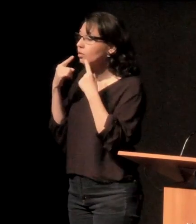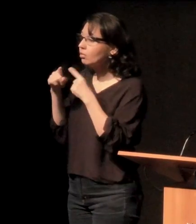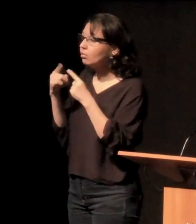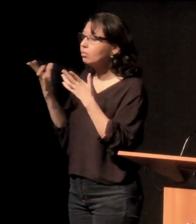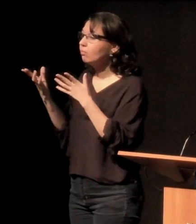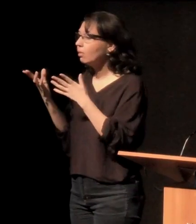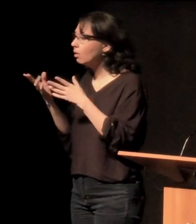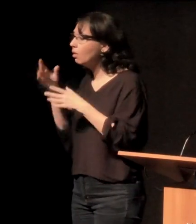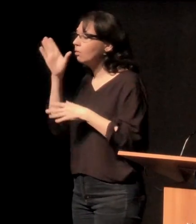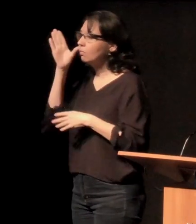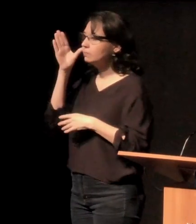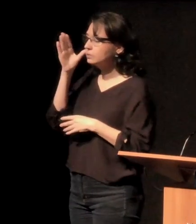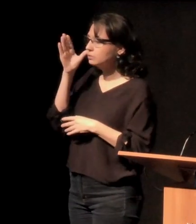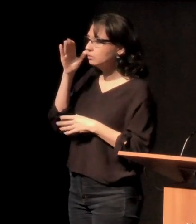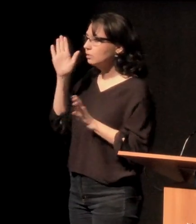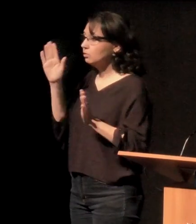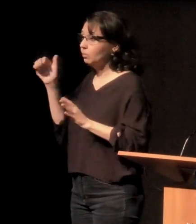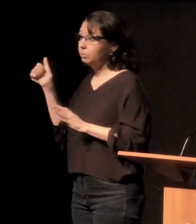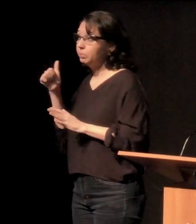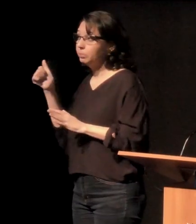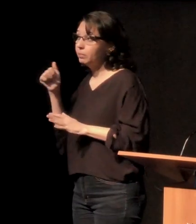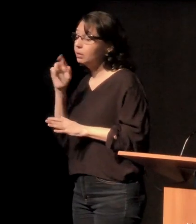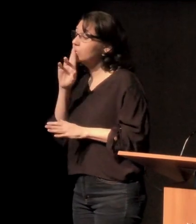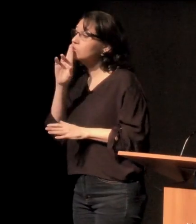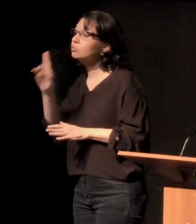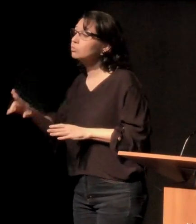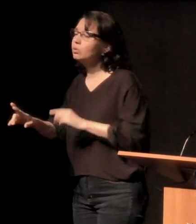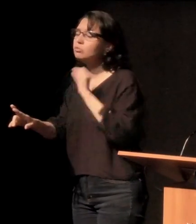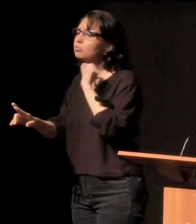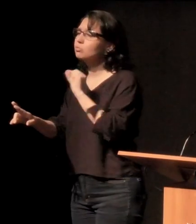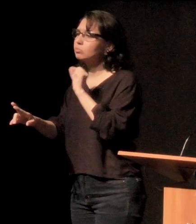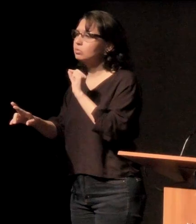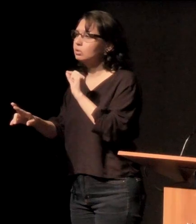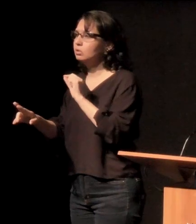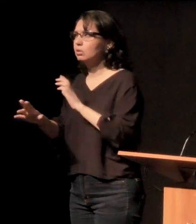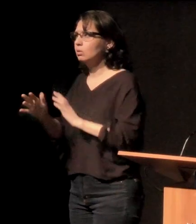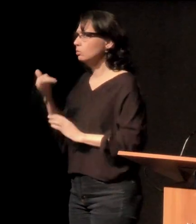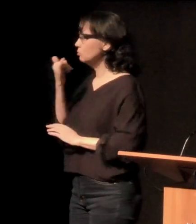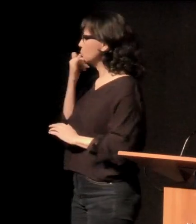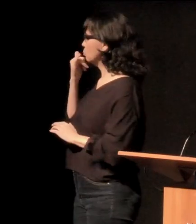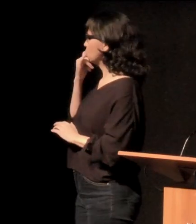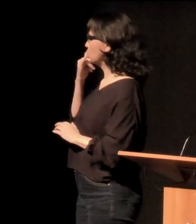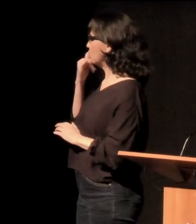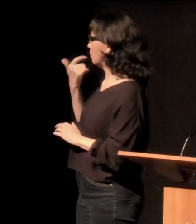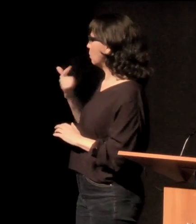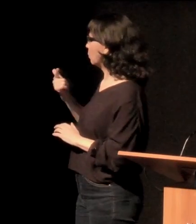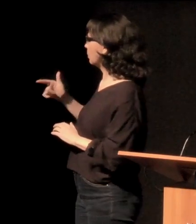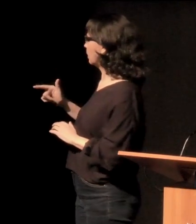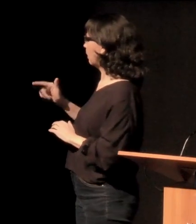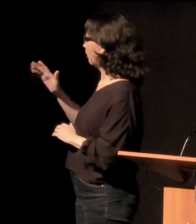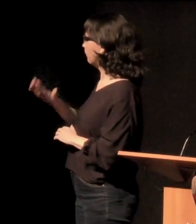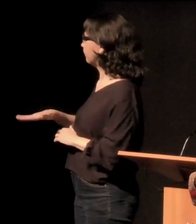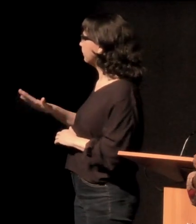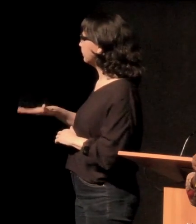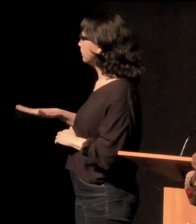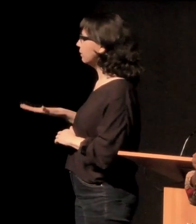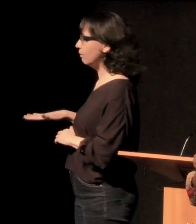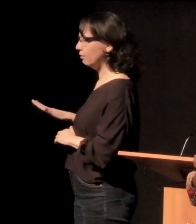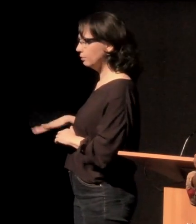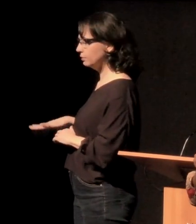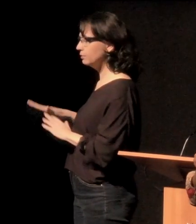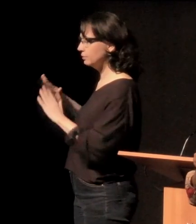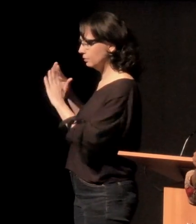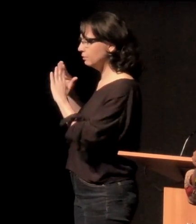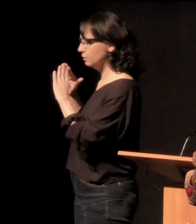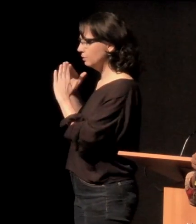a primeira a resposta foi não mas a gente não tem criança nas escolas municipais falei então temos duas violações